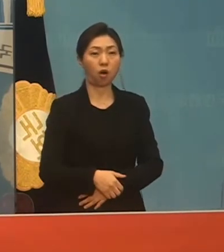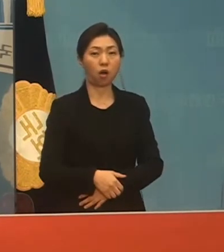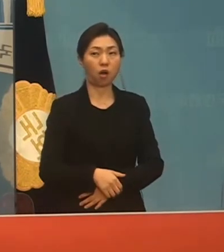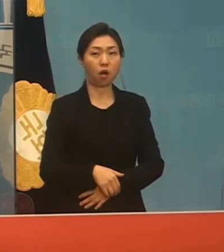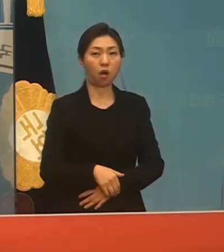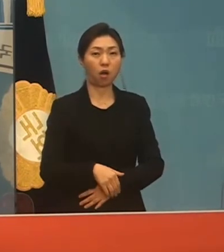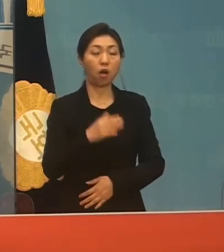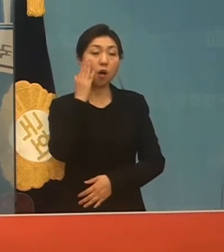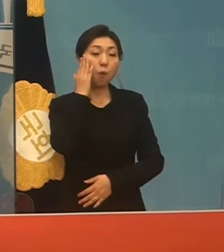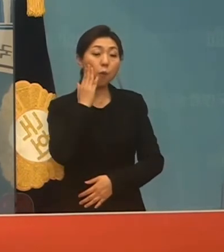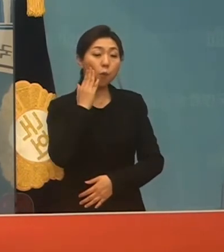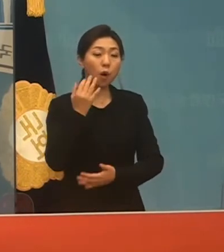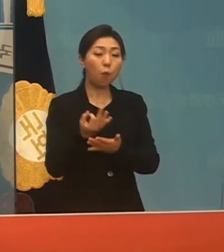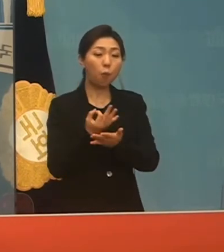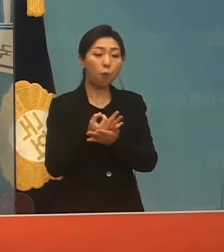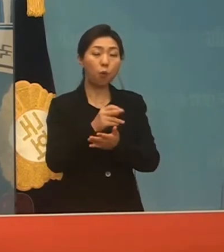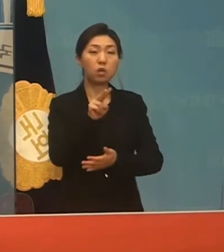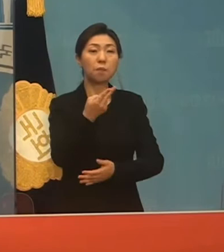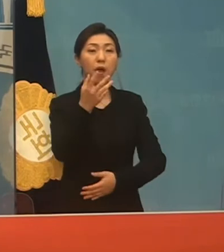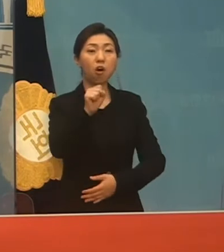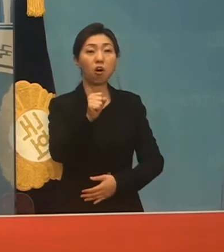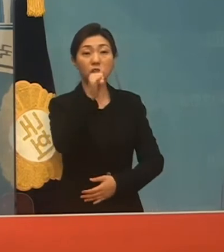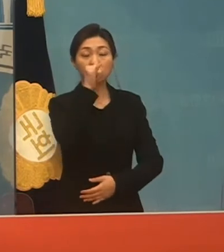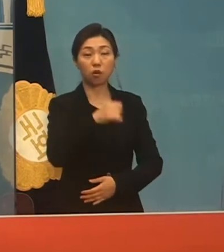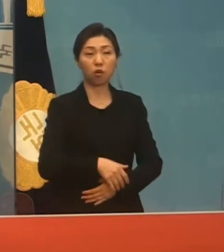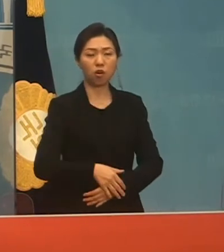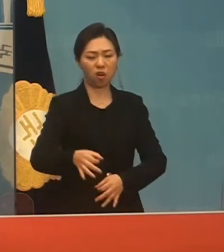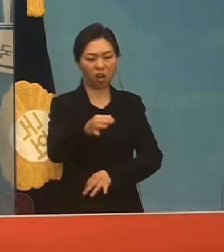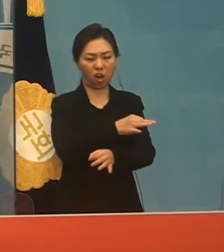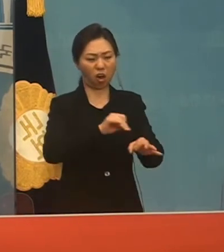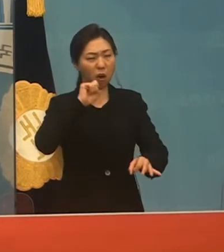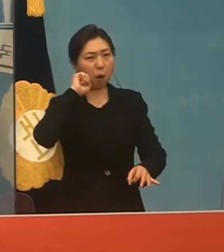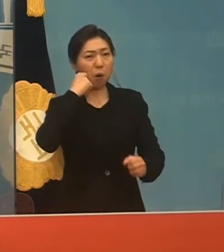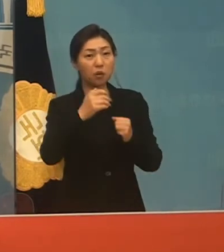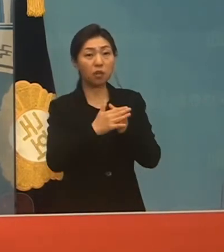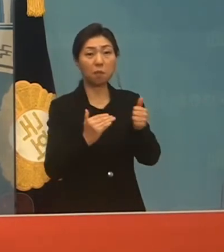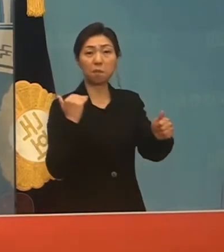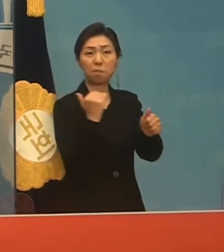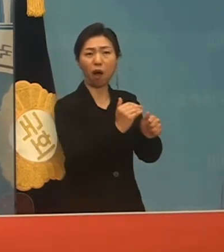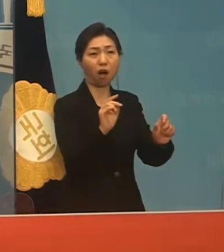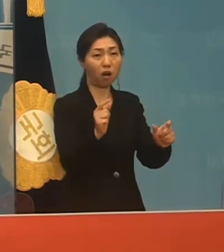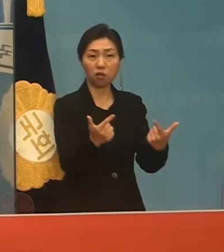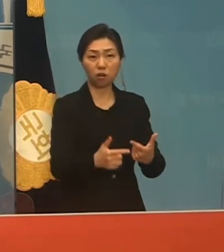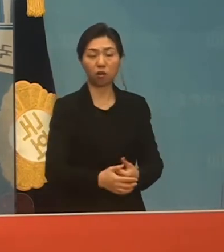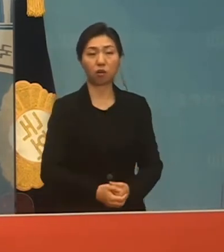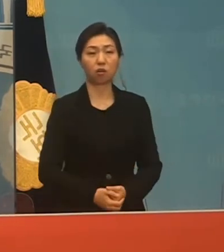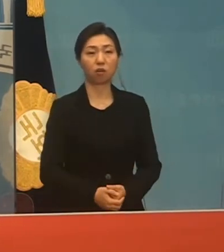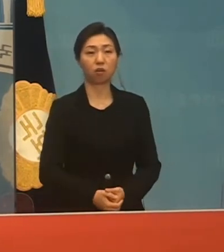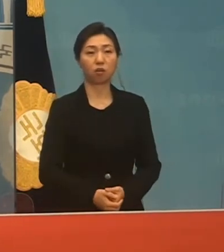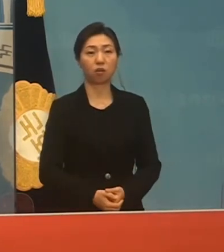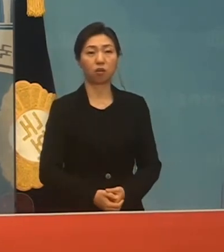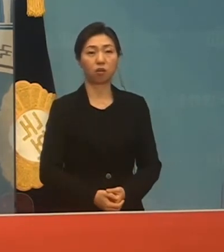내고 있는 기업입니다. 이게 경영상 어려워서 저희들이 해고한 것도 아니고